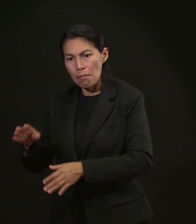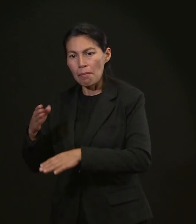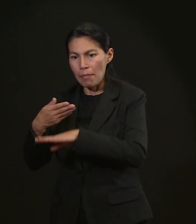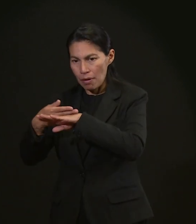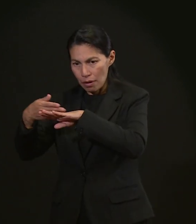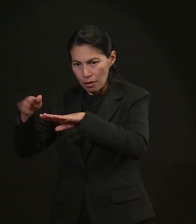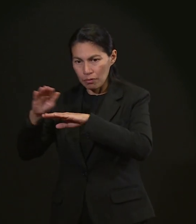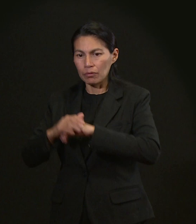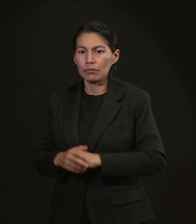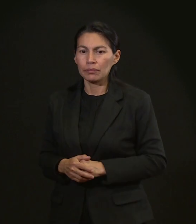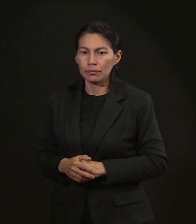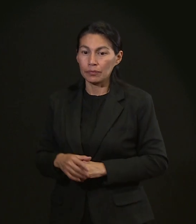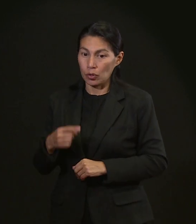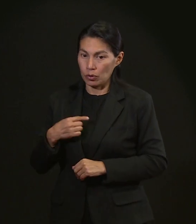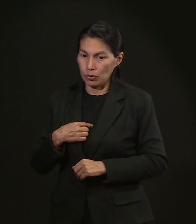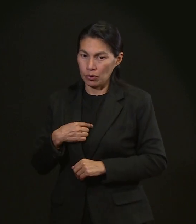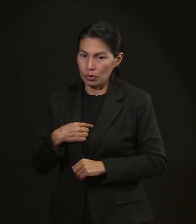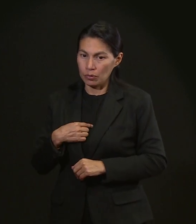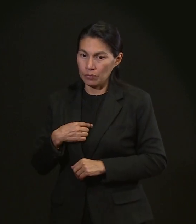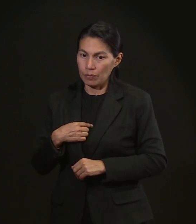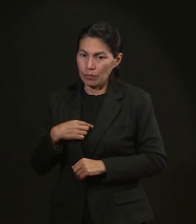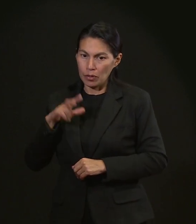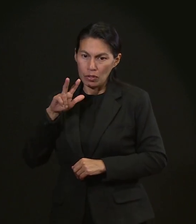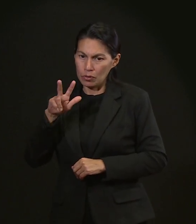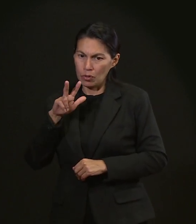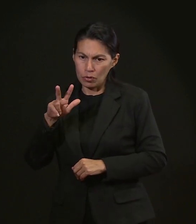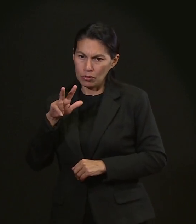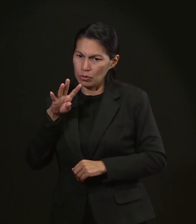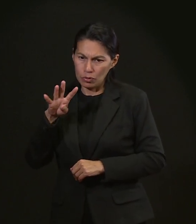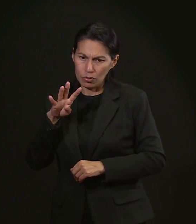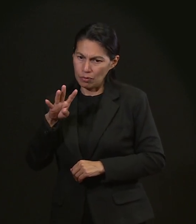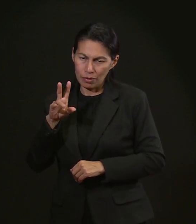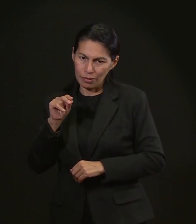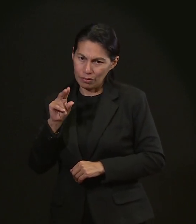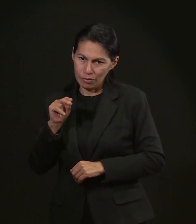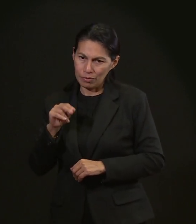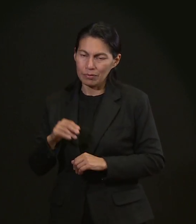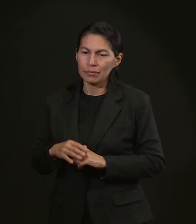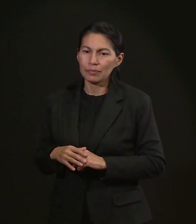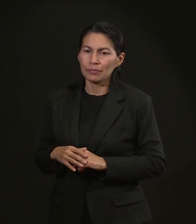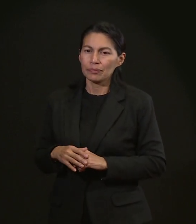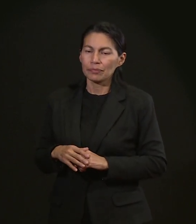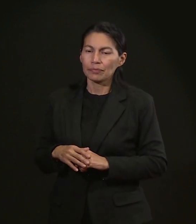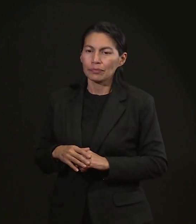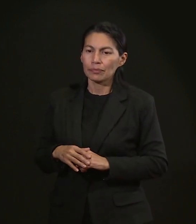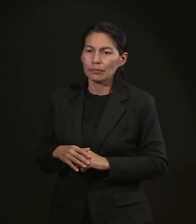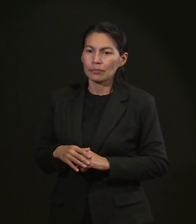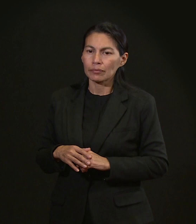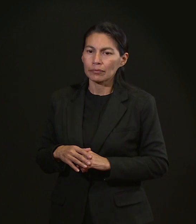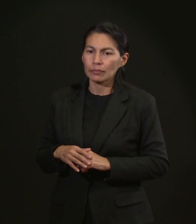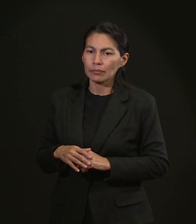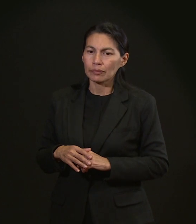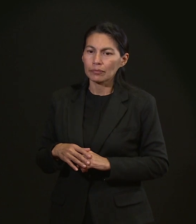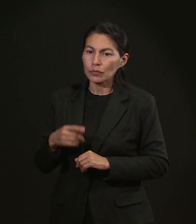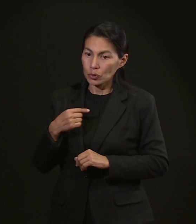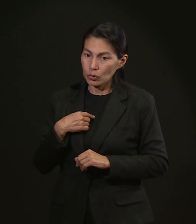entonces pues yo no era la excepción y aunque no tenía 1819 verdad